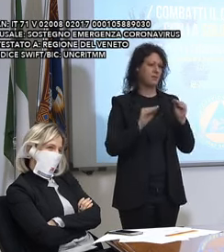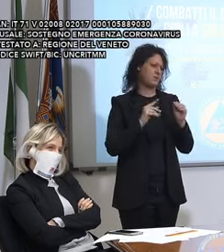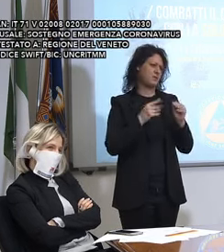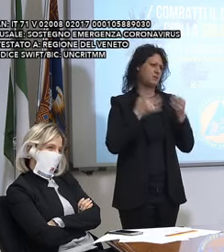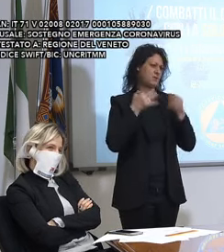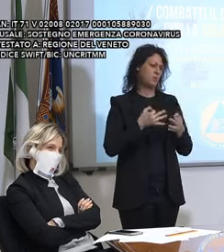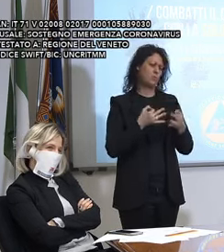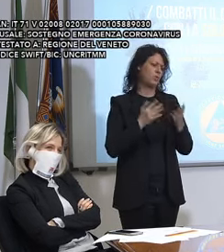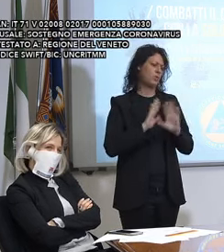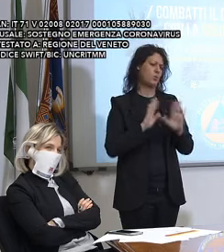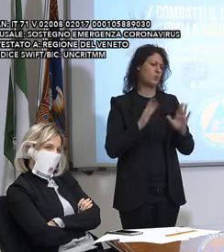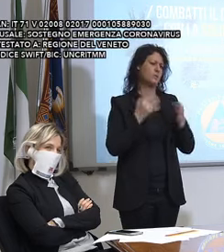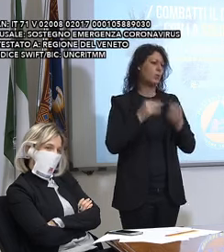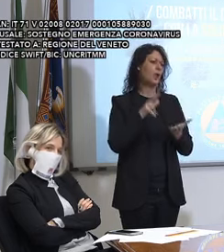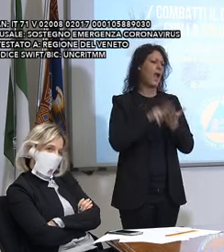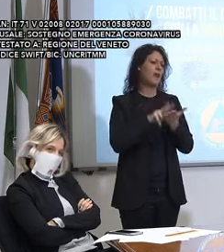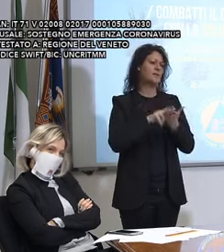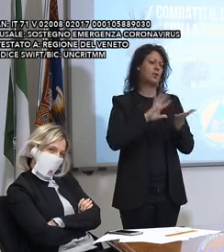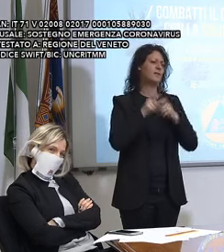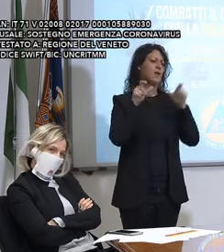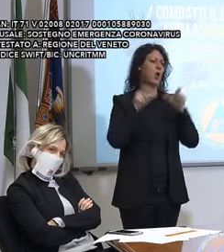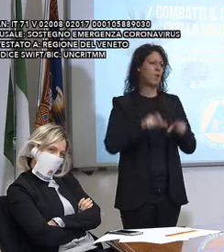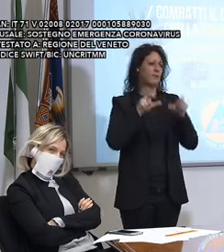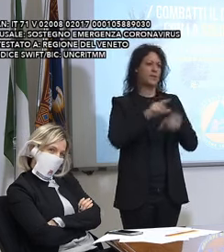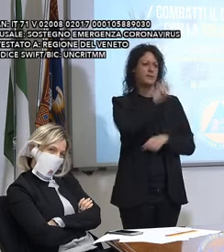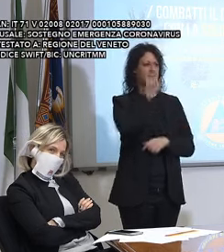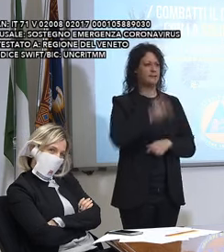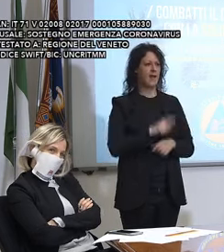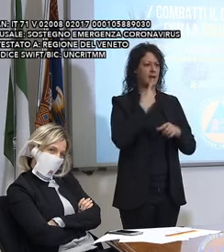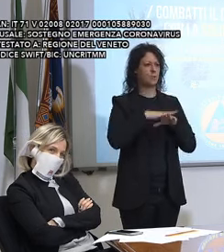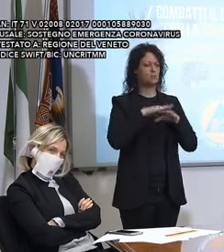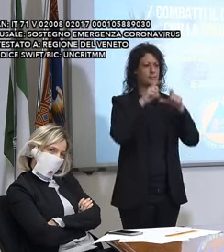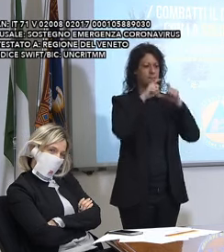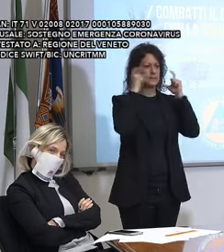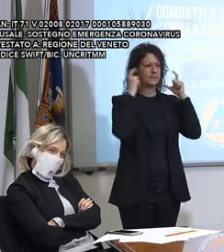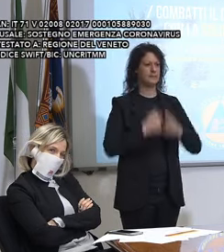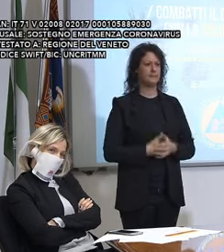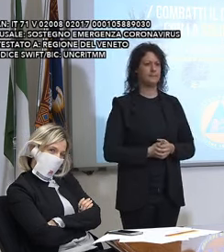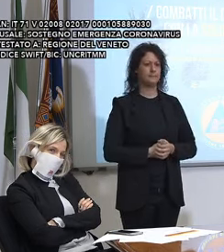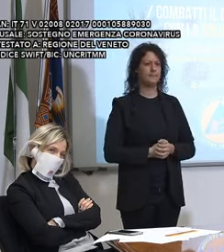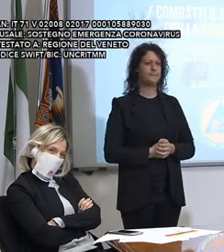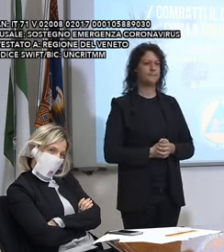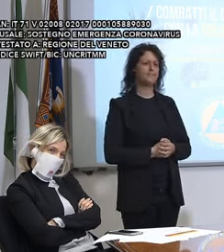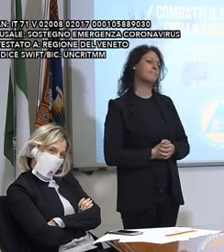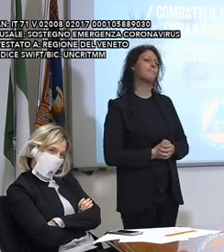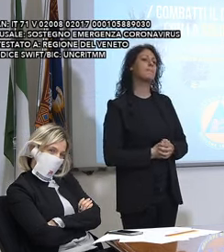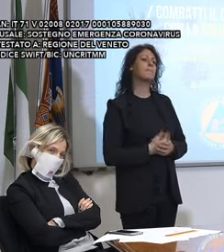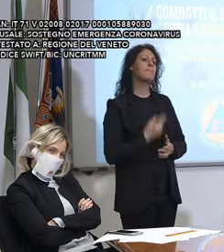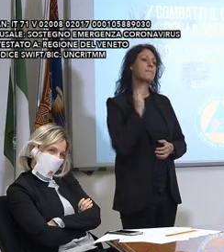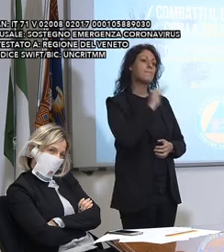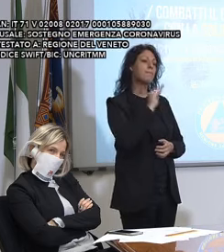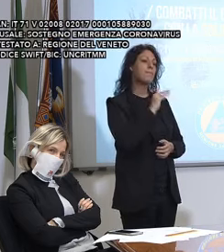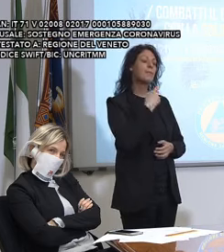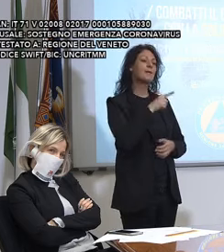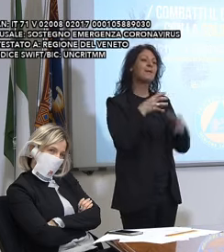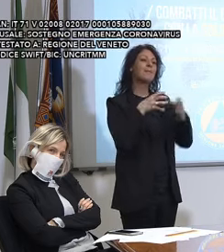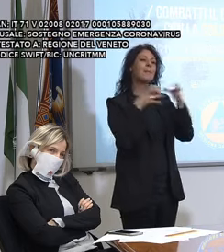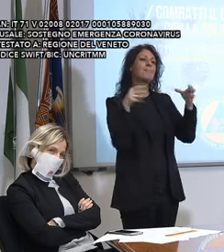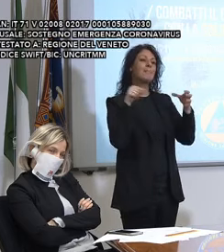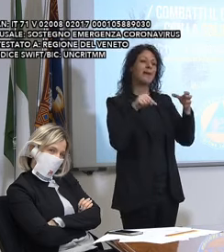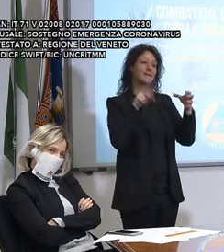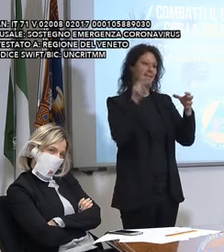Quindi, e nuovo? Su questo sì. Grazie, sarò brevissima. Ciao. Tornando alle imprese, ha detto in Veneto sono aperte al momento